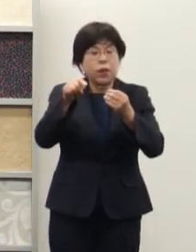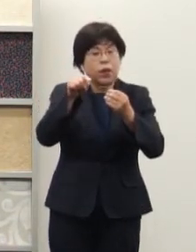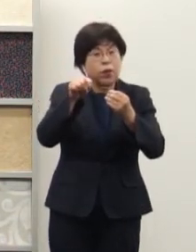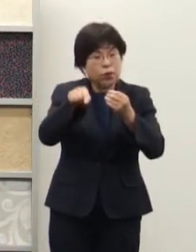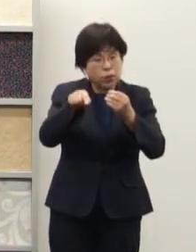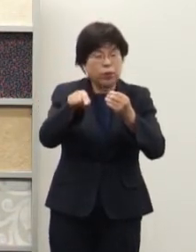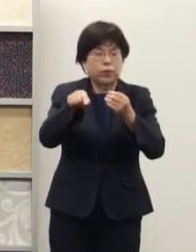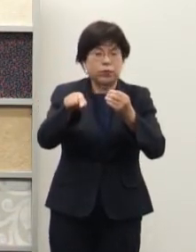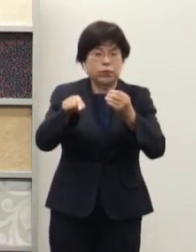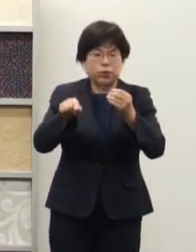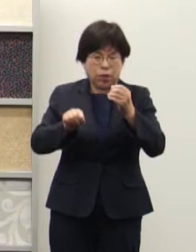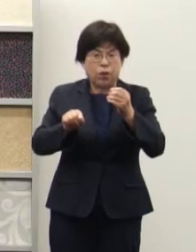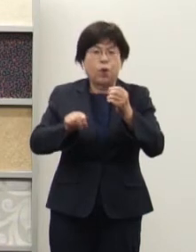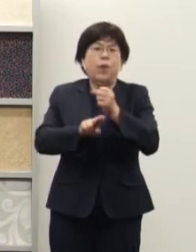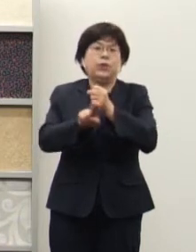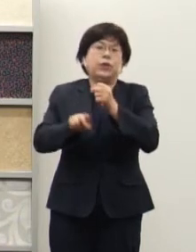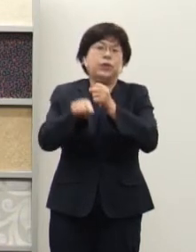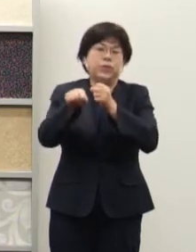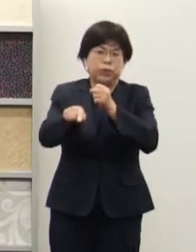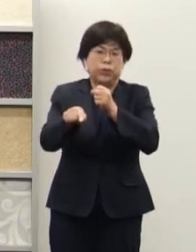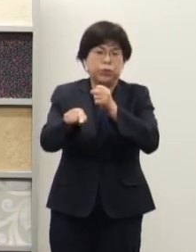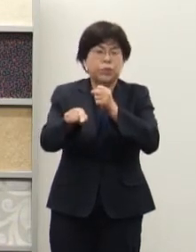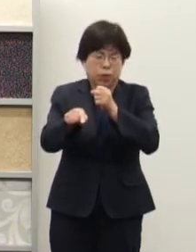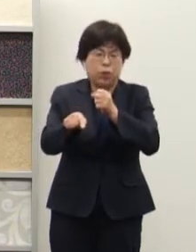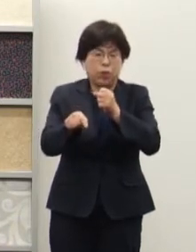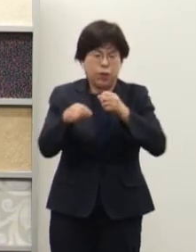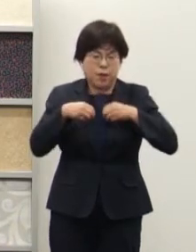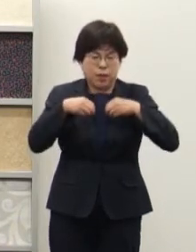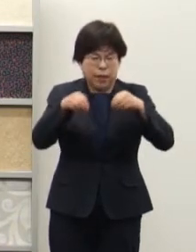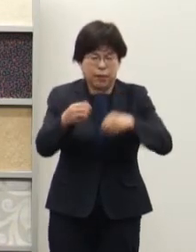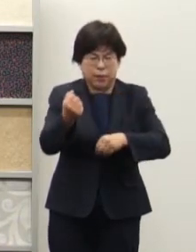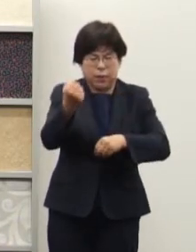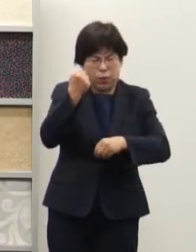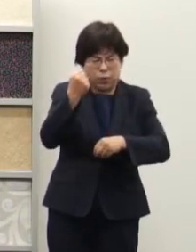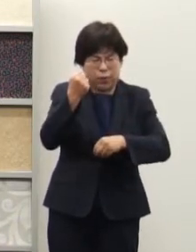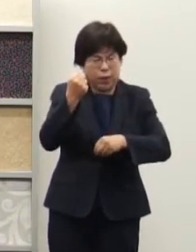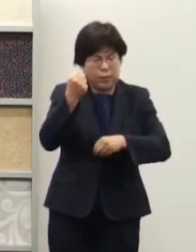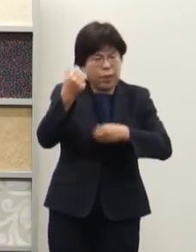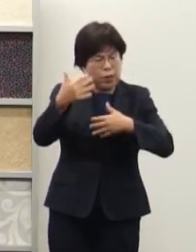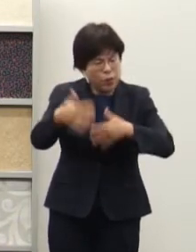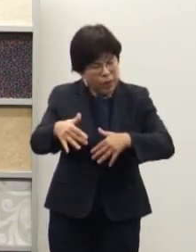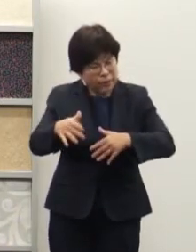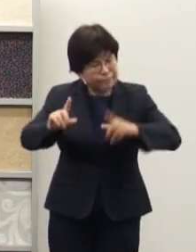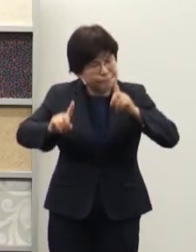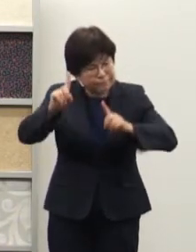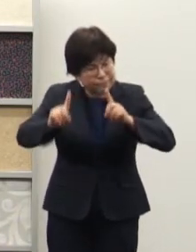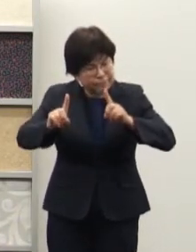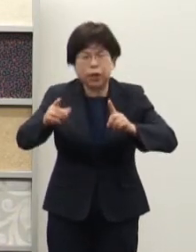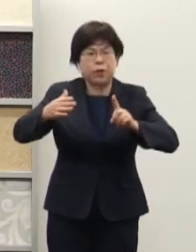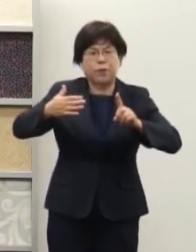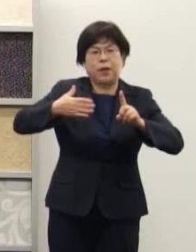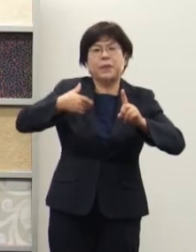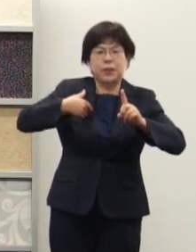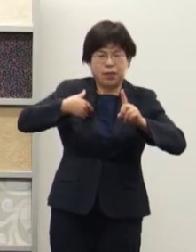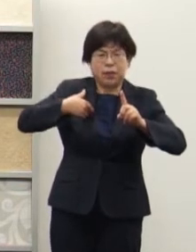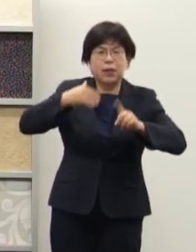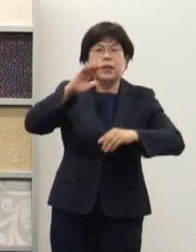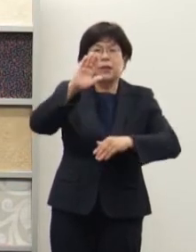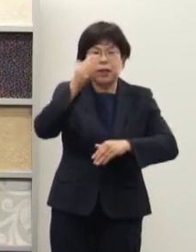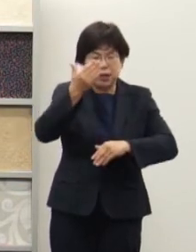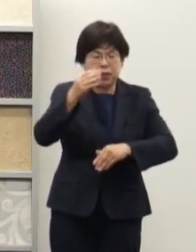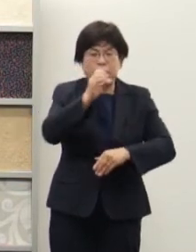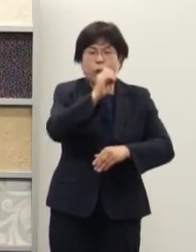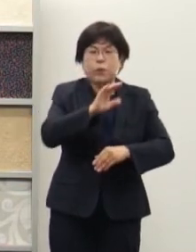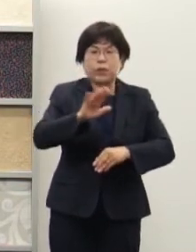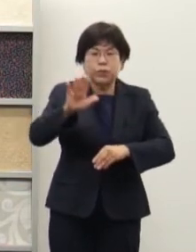BA2 系統の感染力に関する明確な知見は示されてはいないものの、一般のオミクロン株と比べて感